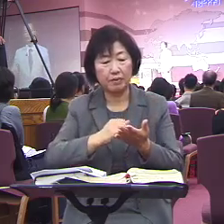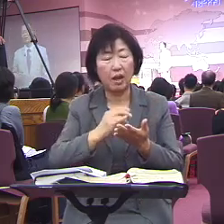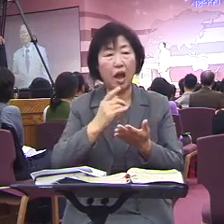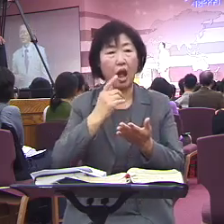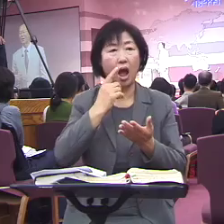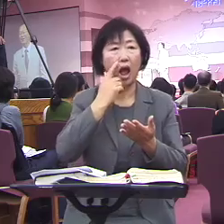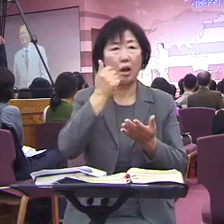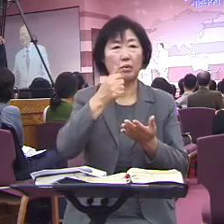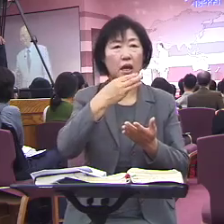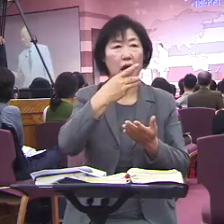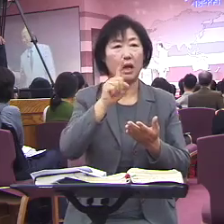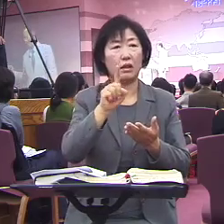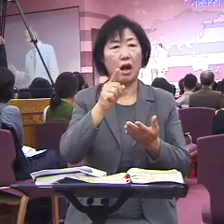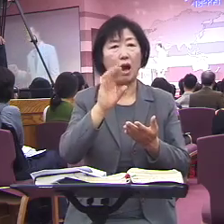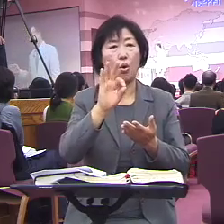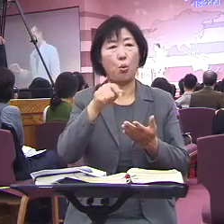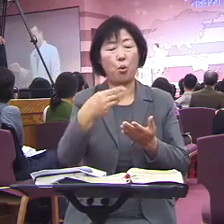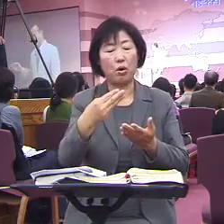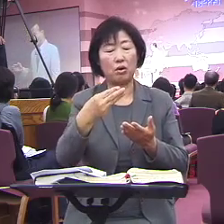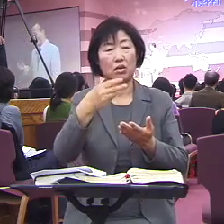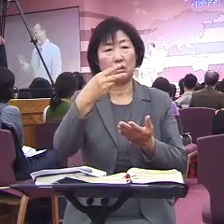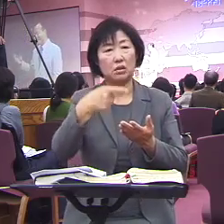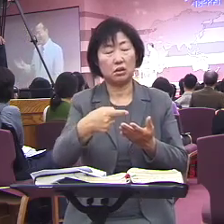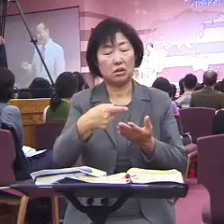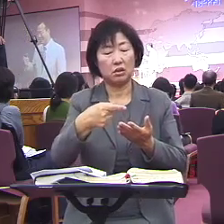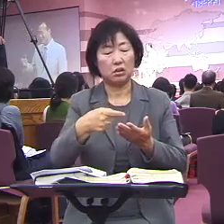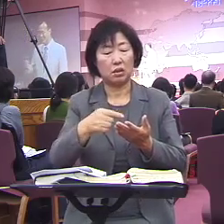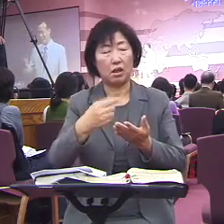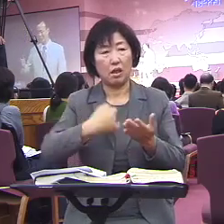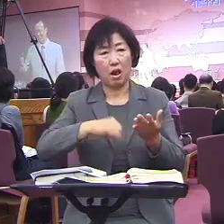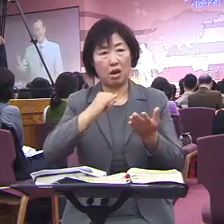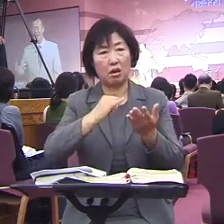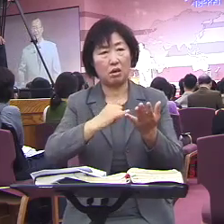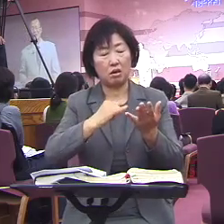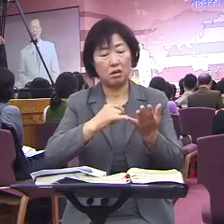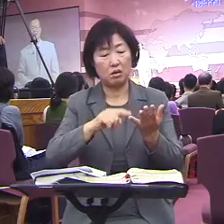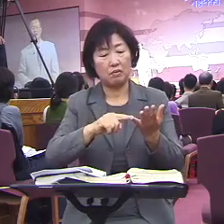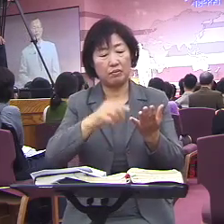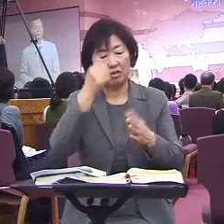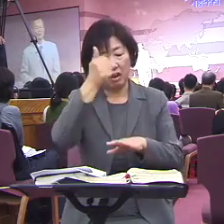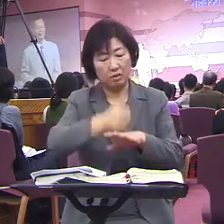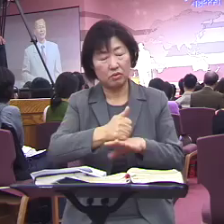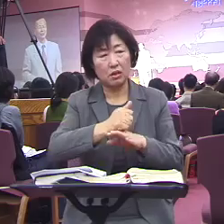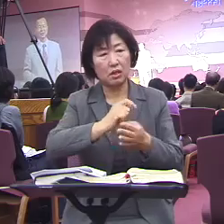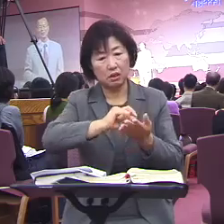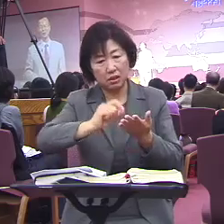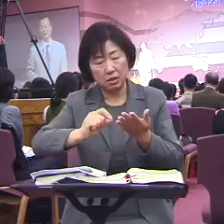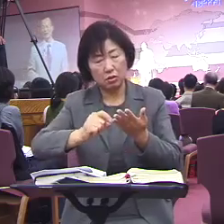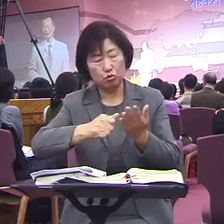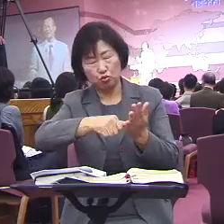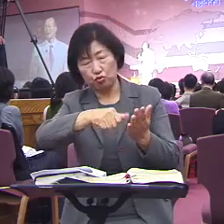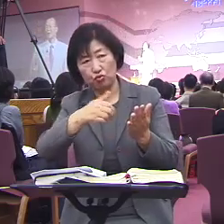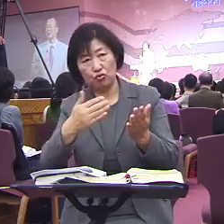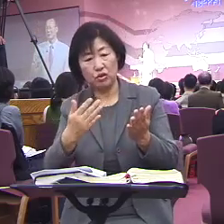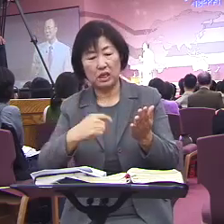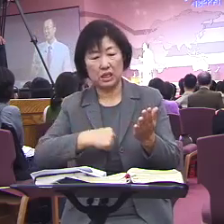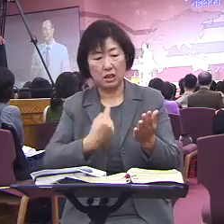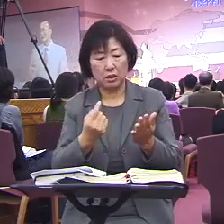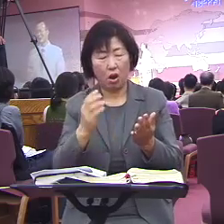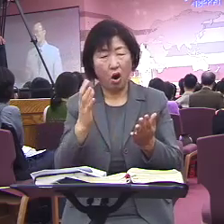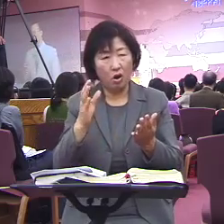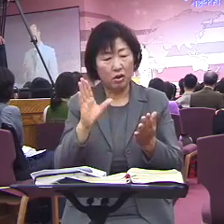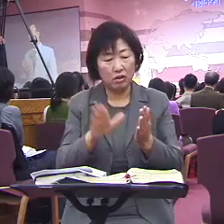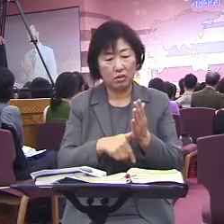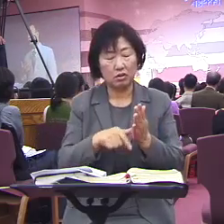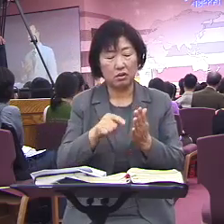아버지 타고르가 유명했기 때문에 이 따님의 그 글도 나중에 이제 알려진 것 같은데요. 그 글에 보니까 자기가 어렸을